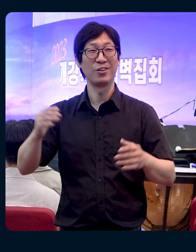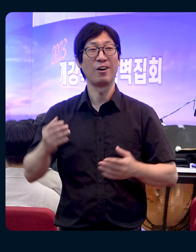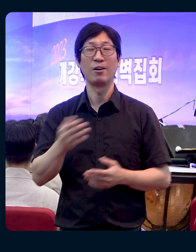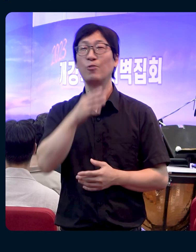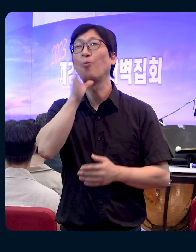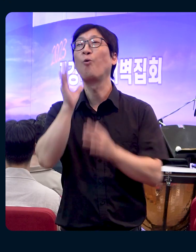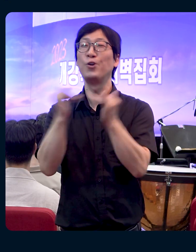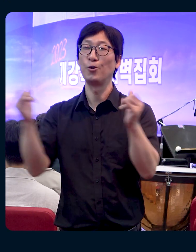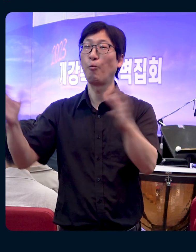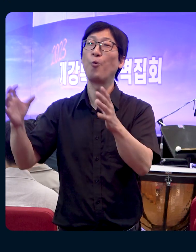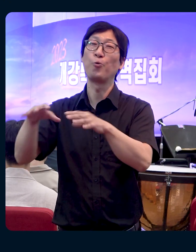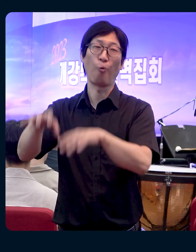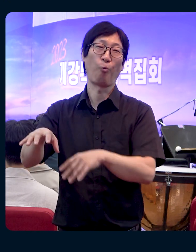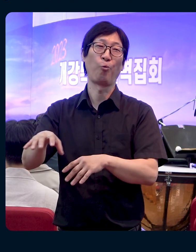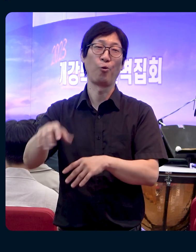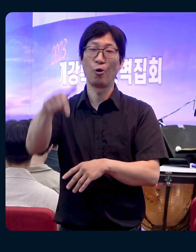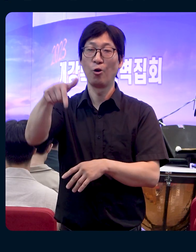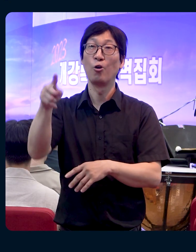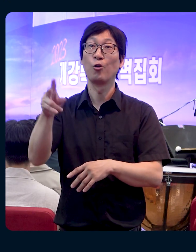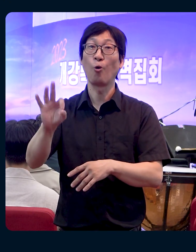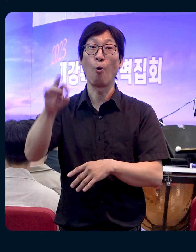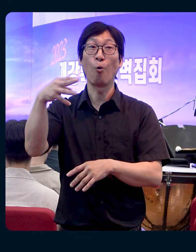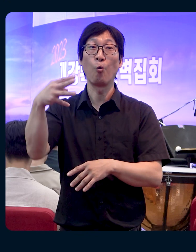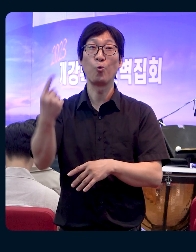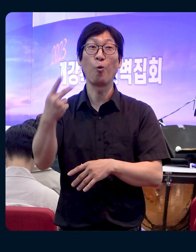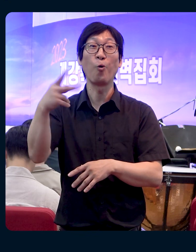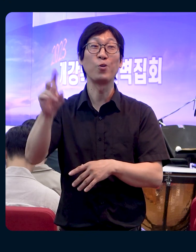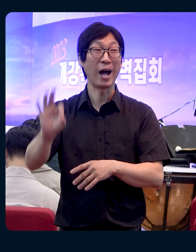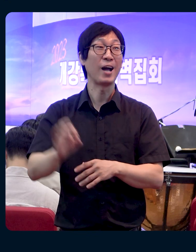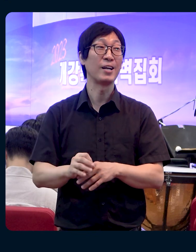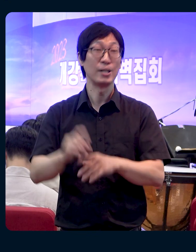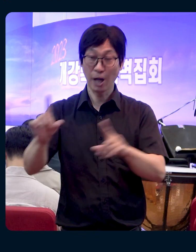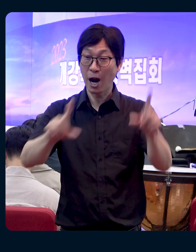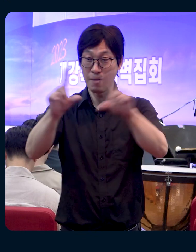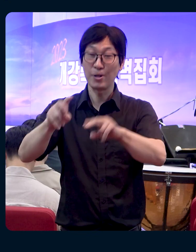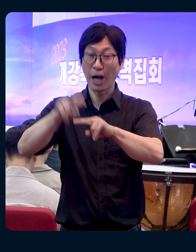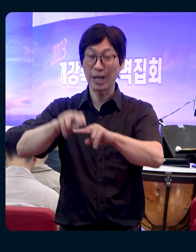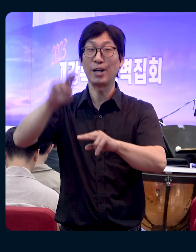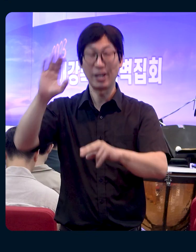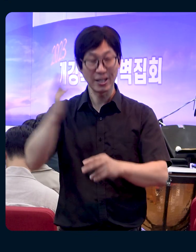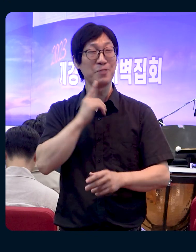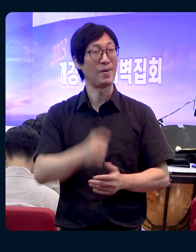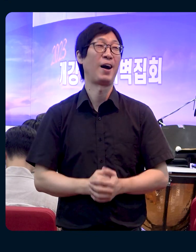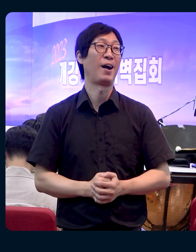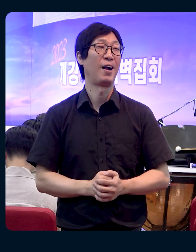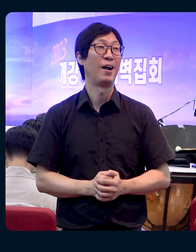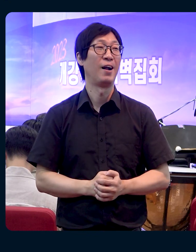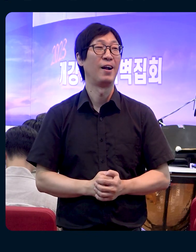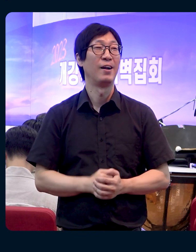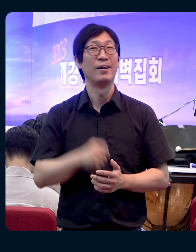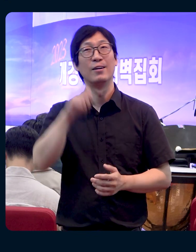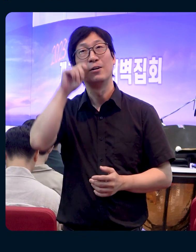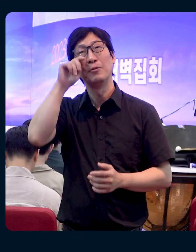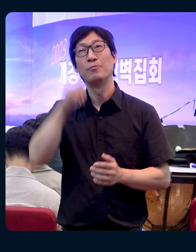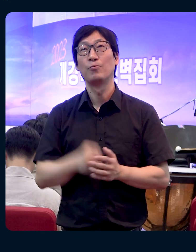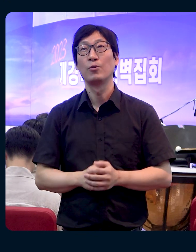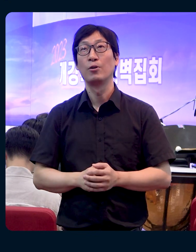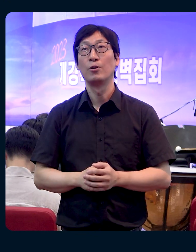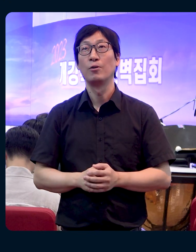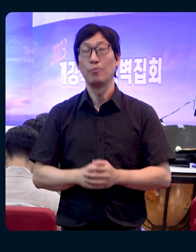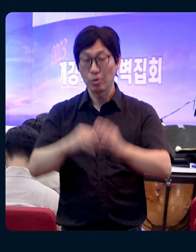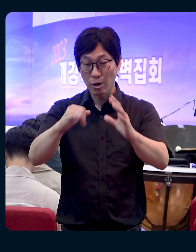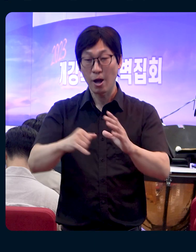노인복지회관이라든가 얼마든지 그런 자리. 그러니까 우리가 정말 말씀드렸잖아요. 세상을 만나서 그리스도의 복음을 전할 수 있는